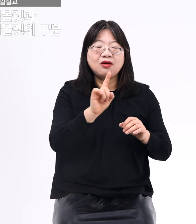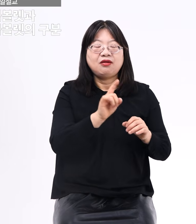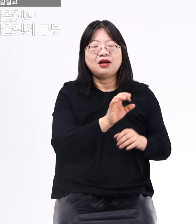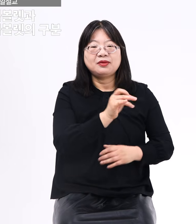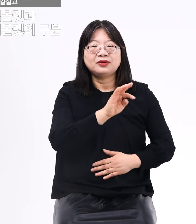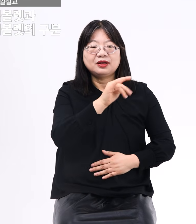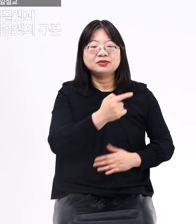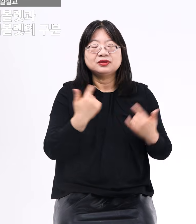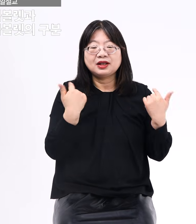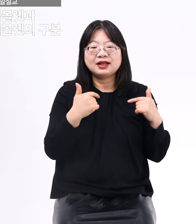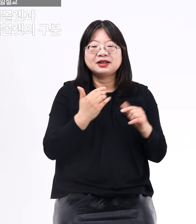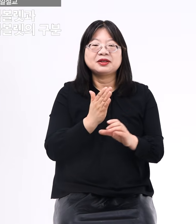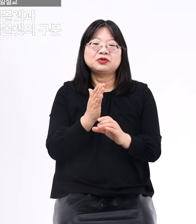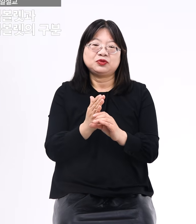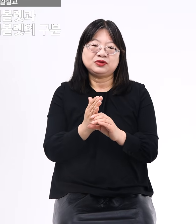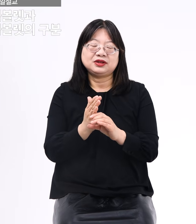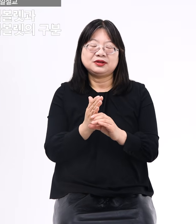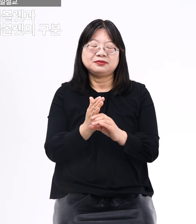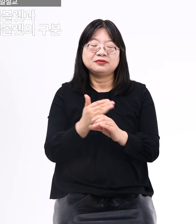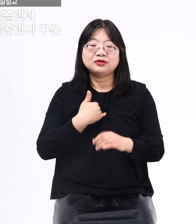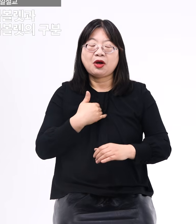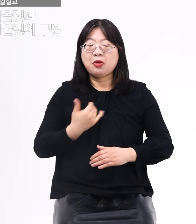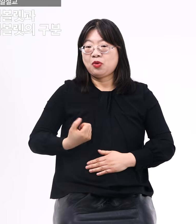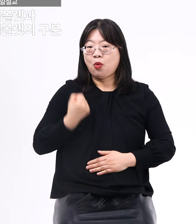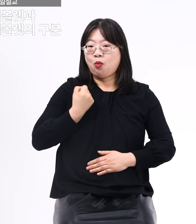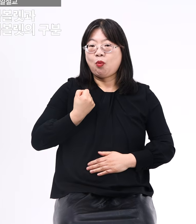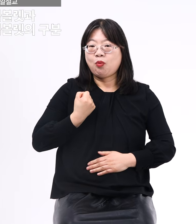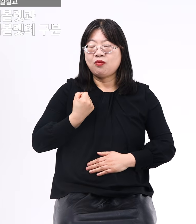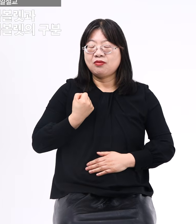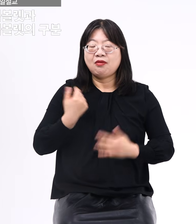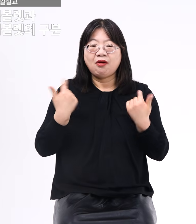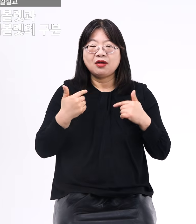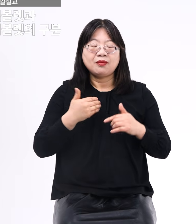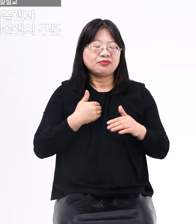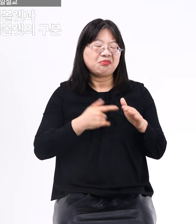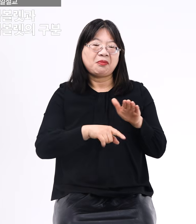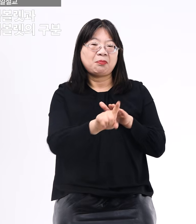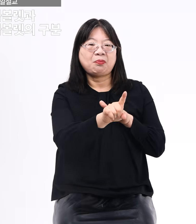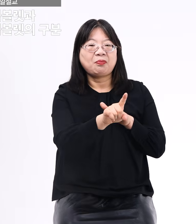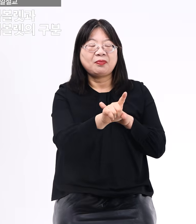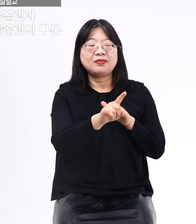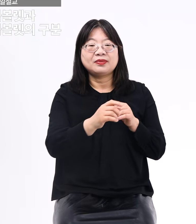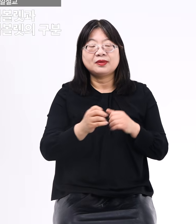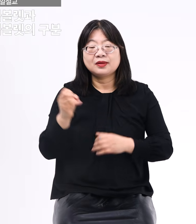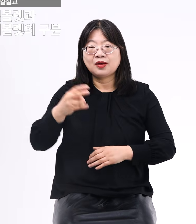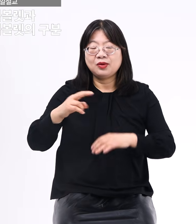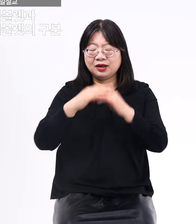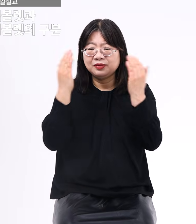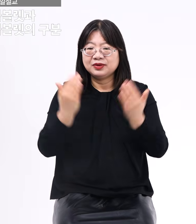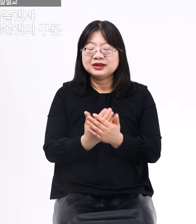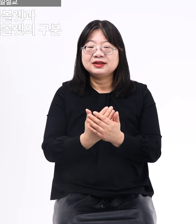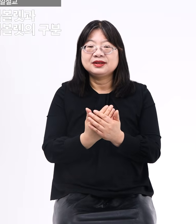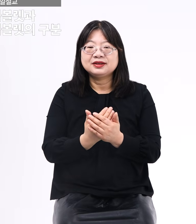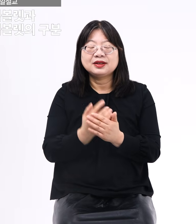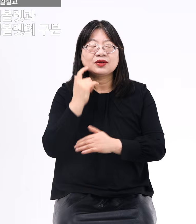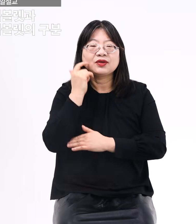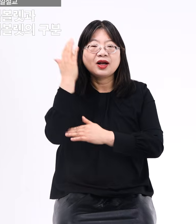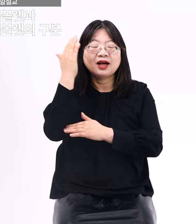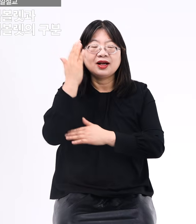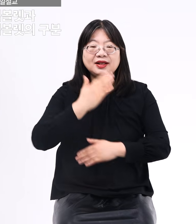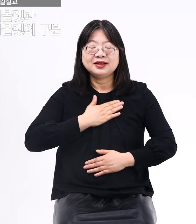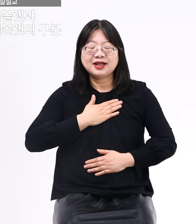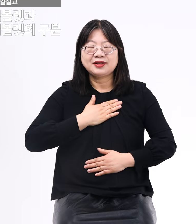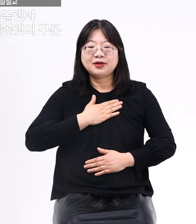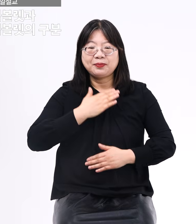돼요. 뭐든지 자기가 앞장서야 돼요. 그리고 모든 영광은